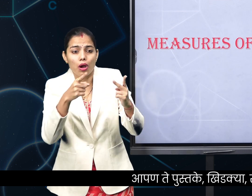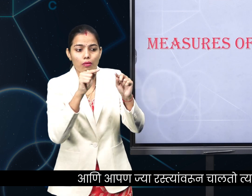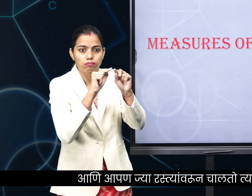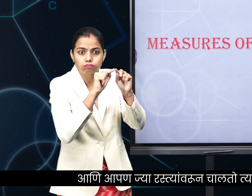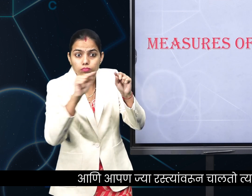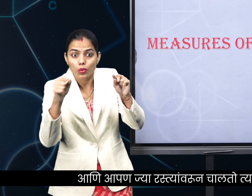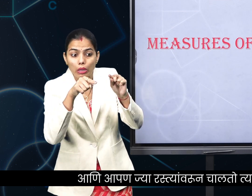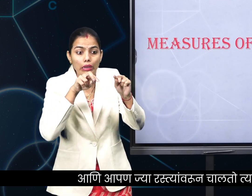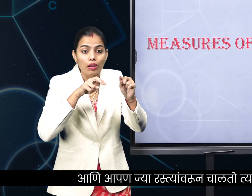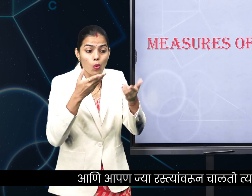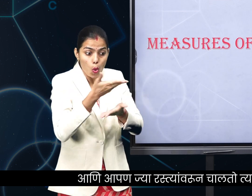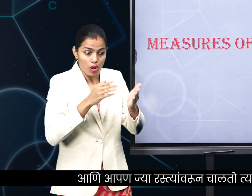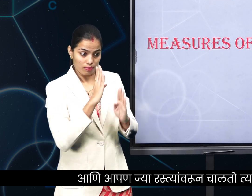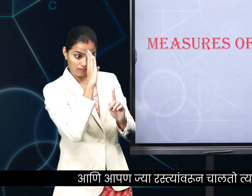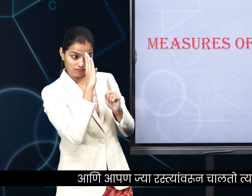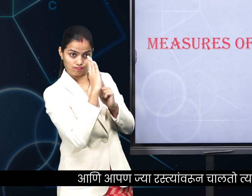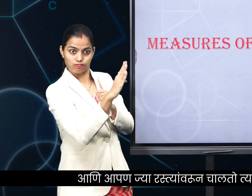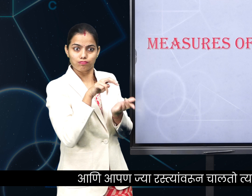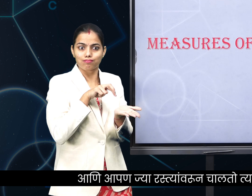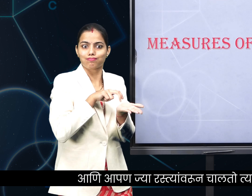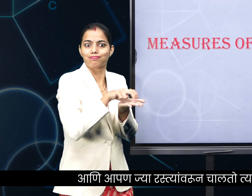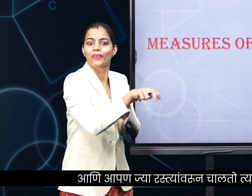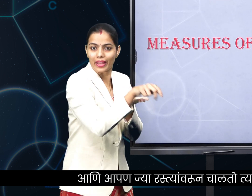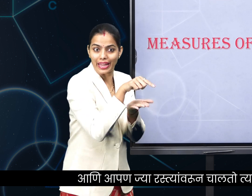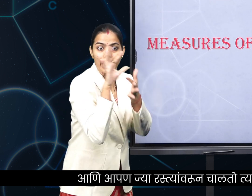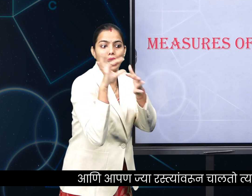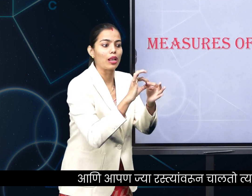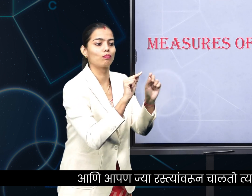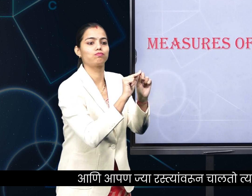आणि आपण ज्या रस्त्यावरून चालतो त्यासारख्या गोष्टींमध्ये पाहतो.